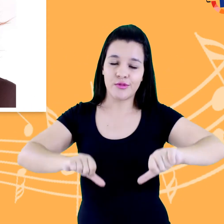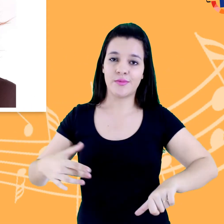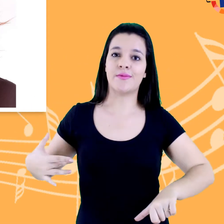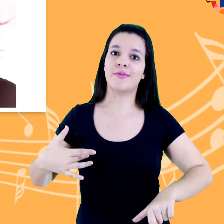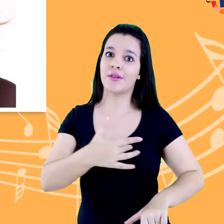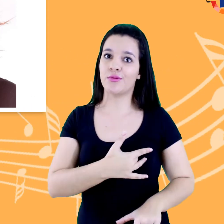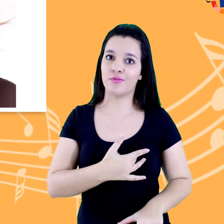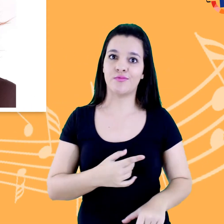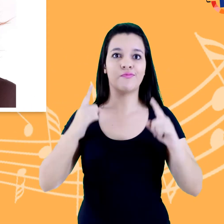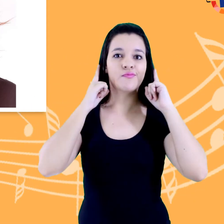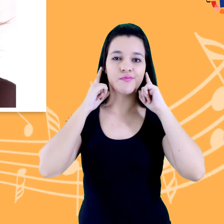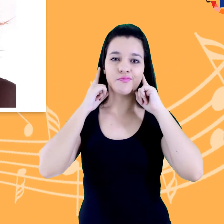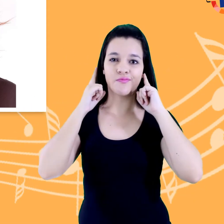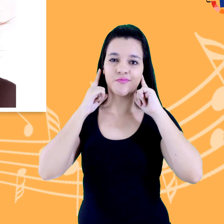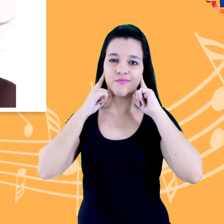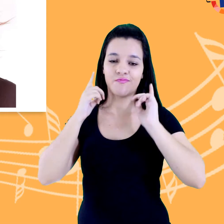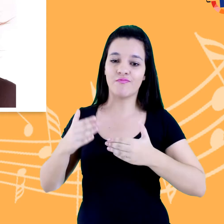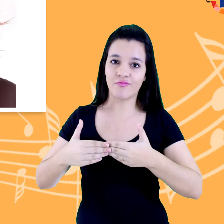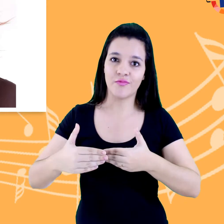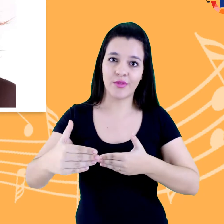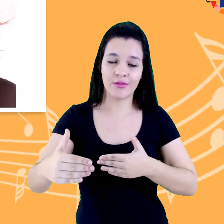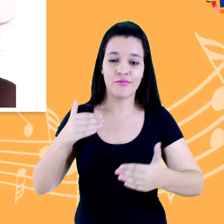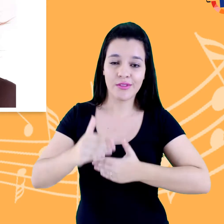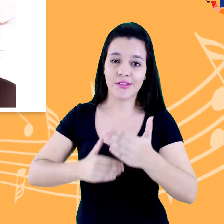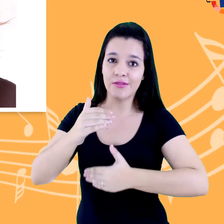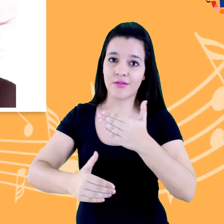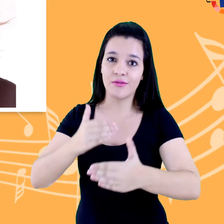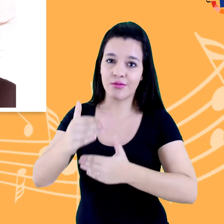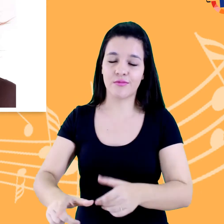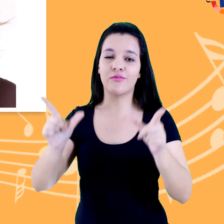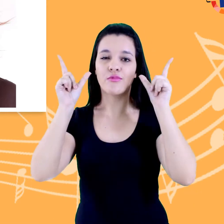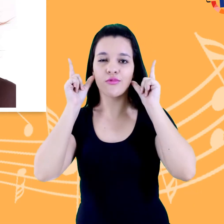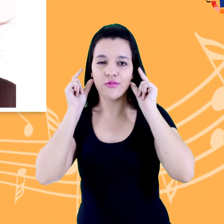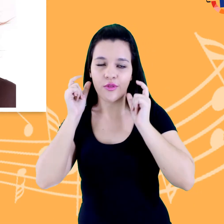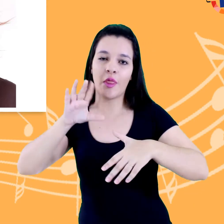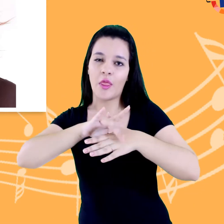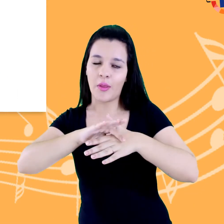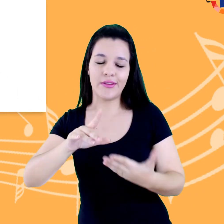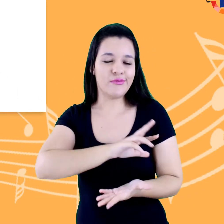saúde auditiva e promover o desenvolvimento de diversas doenças, como